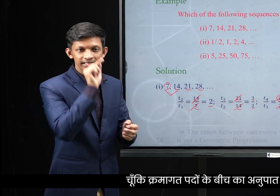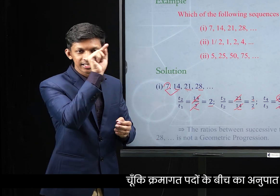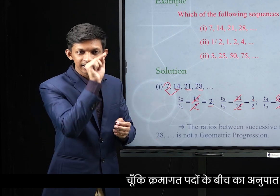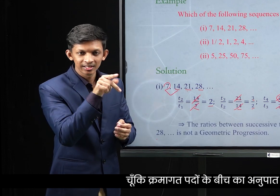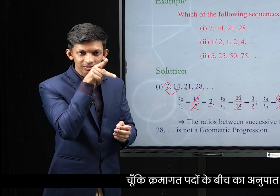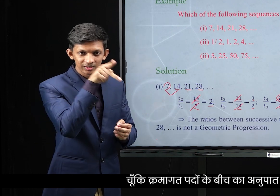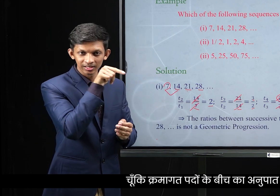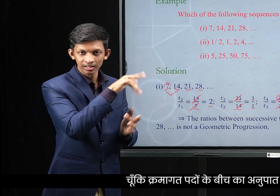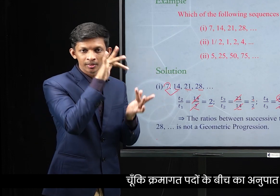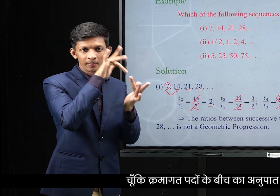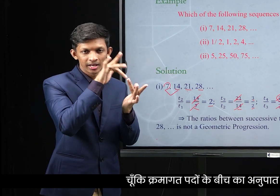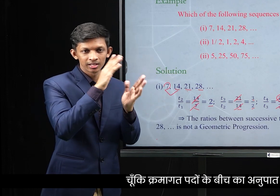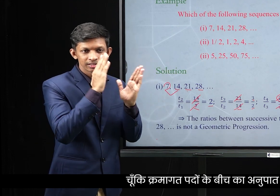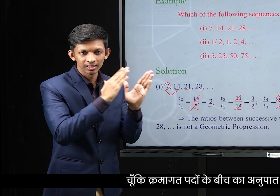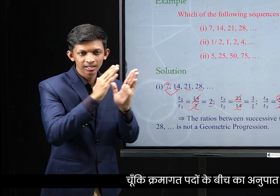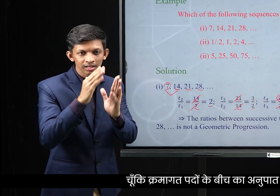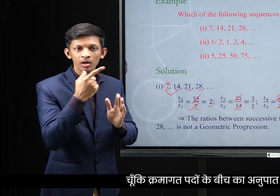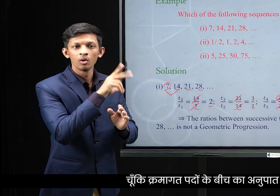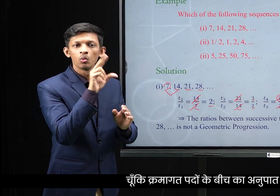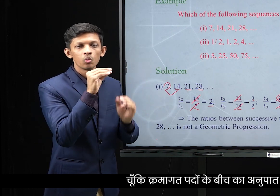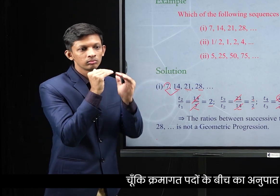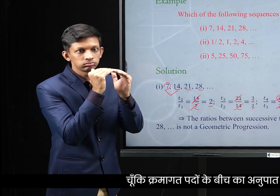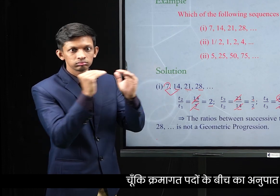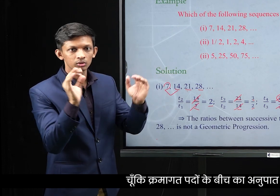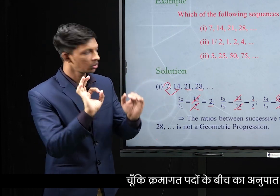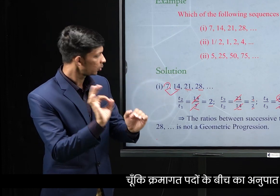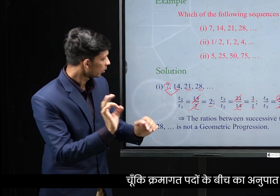चूंकि क्रमगत पदों के बीच का अनुपात बराबर नहीं है,